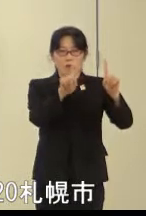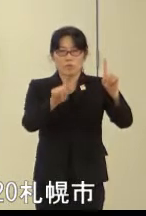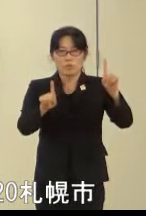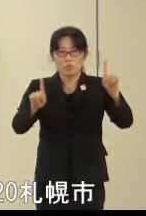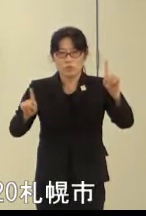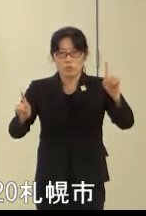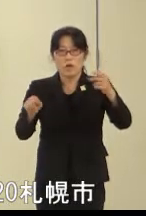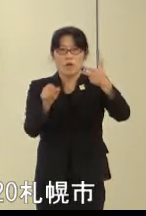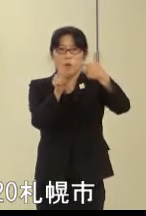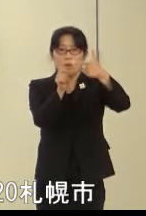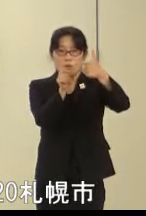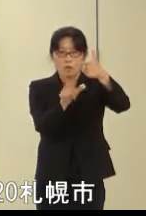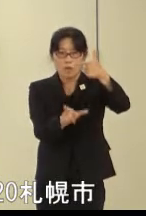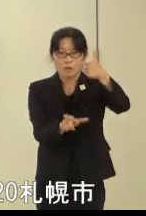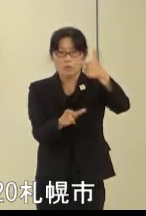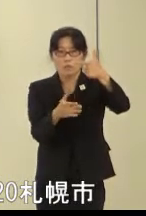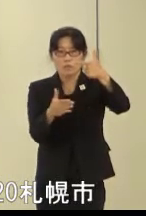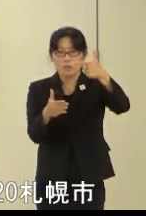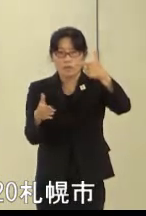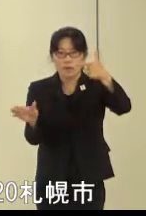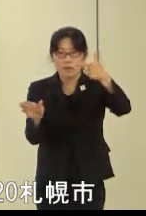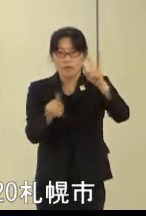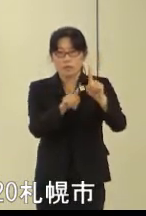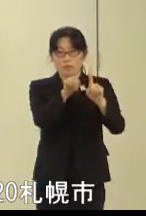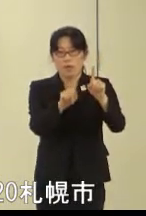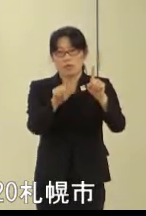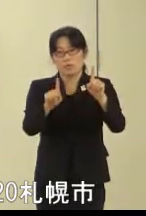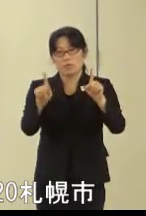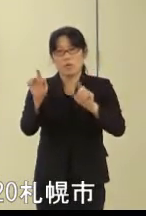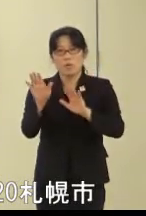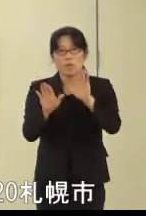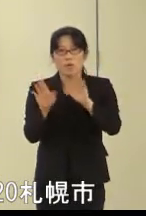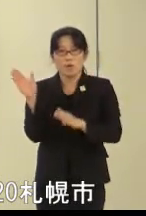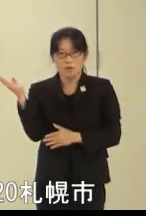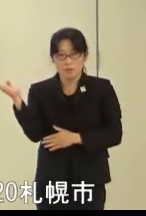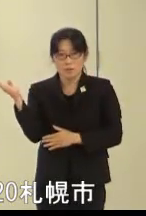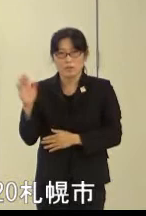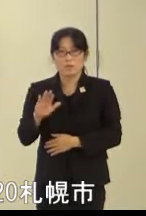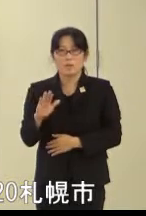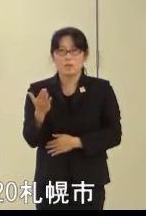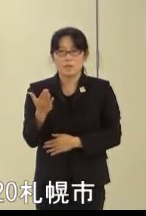からのグラフでありますけれども